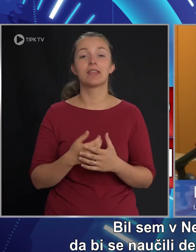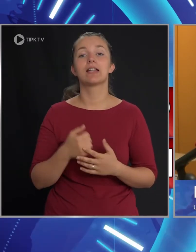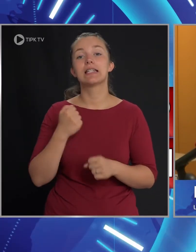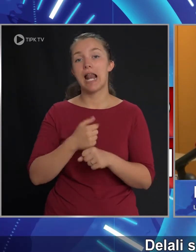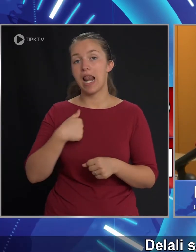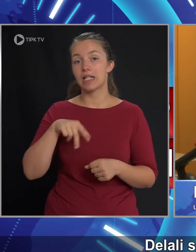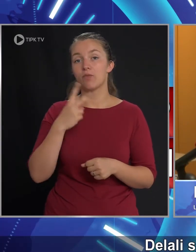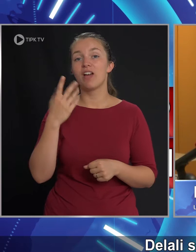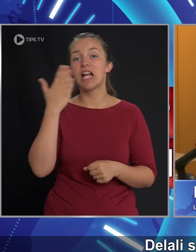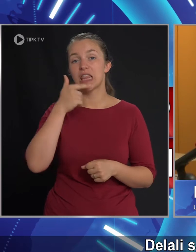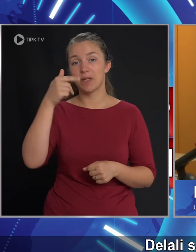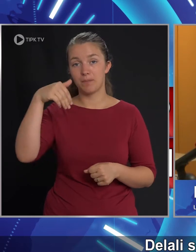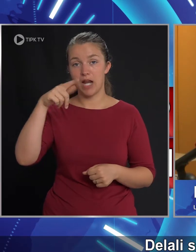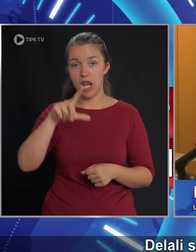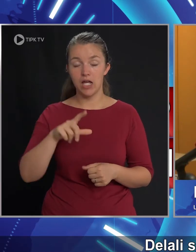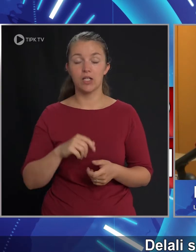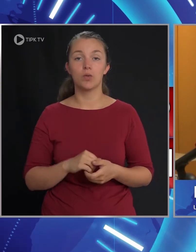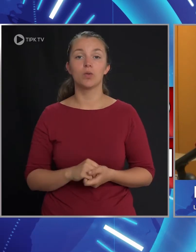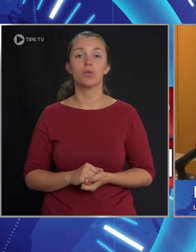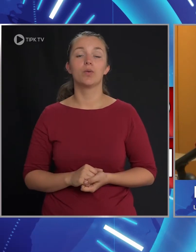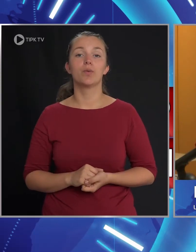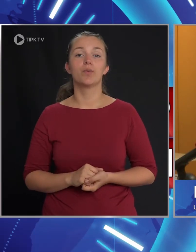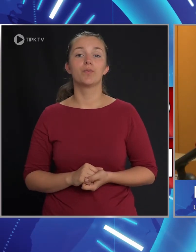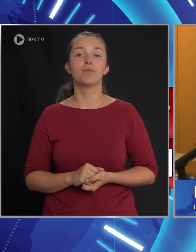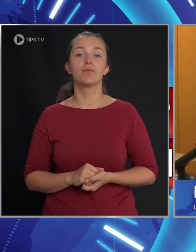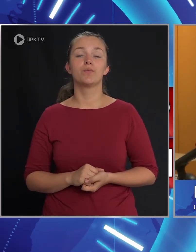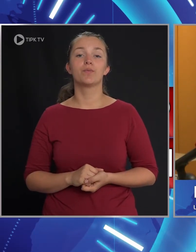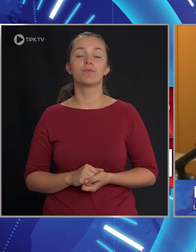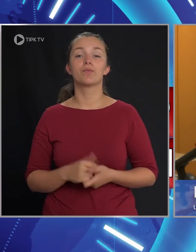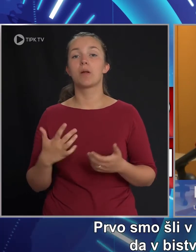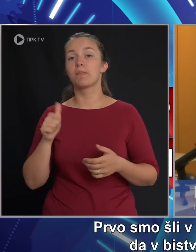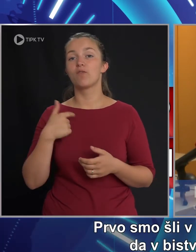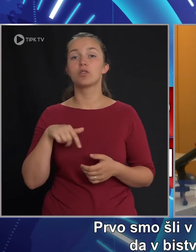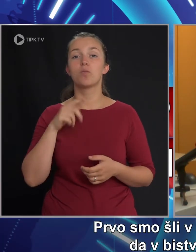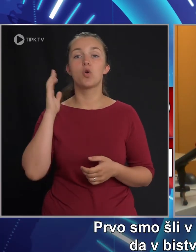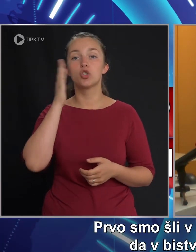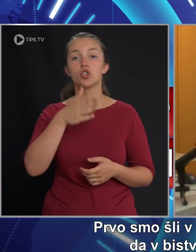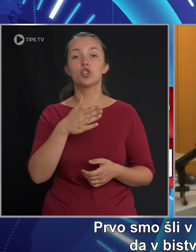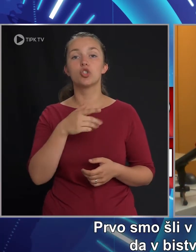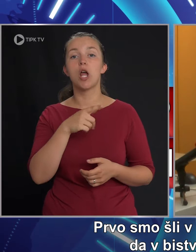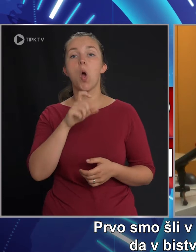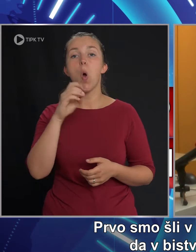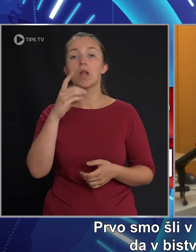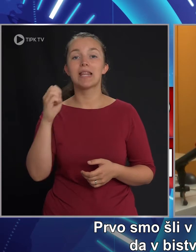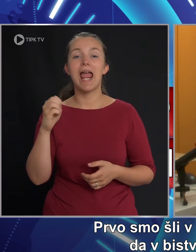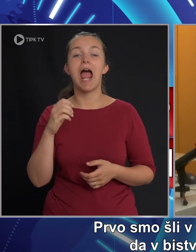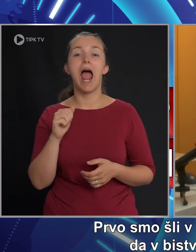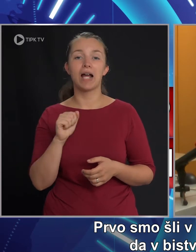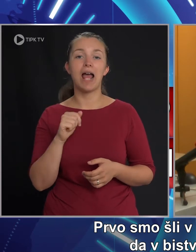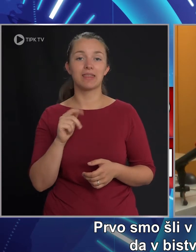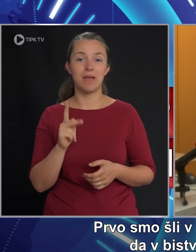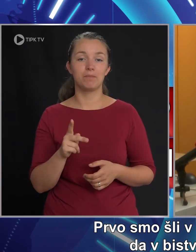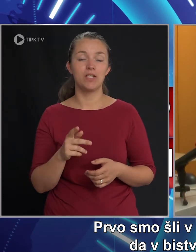strani. Pač delali smo v HTML-ju. Pač prvo smo šli v bistvu na Code Academy, da v